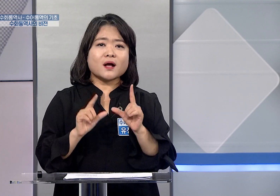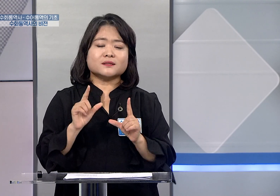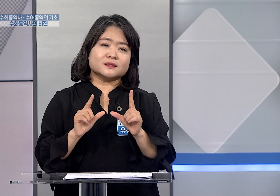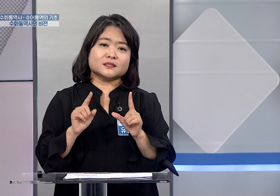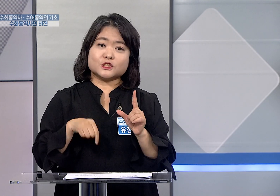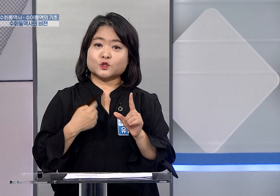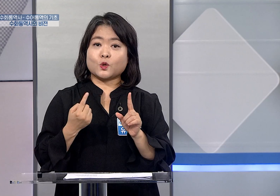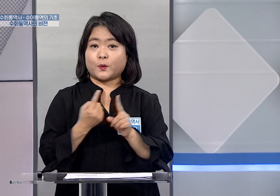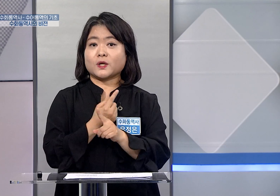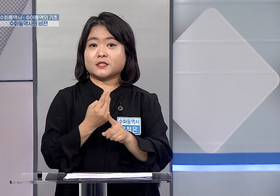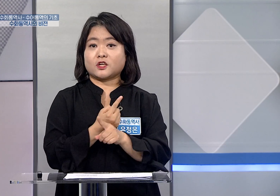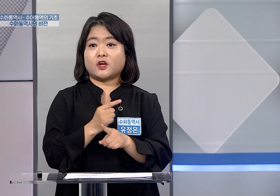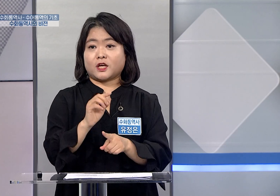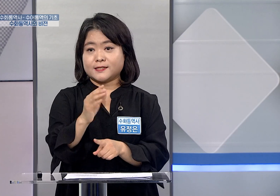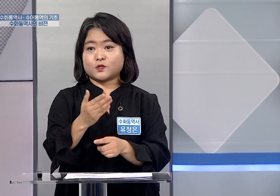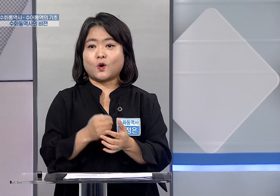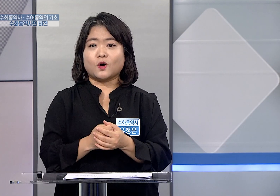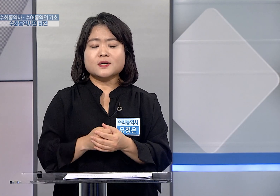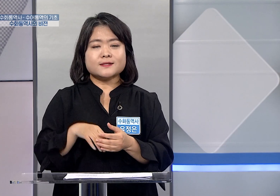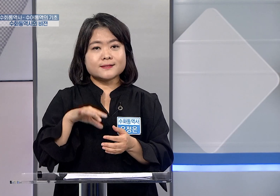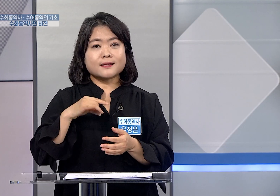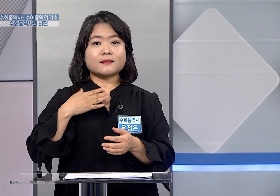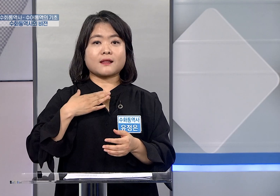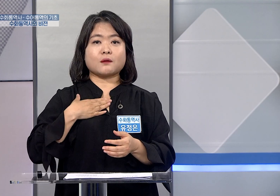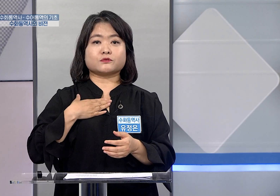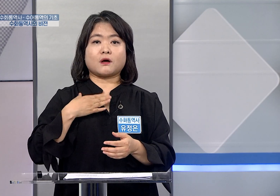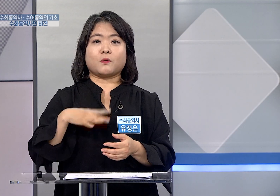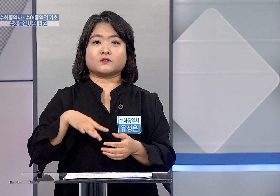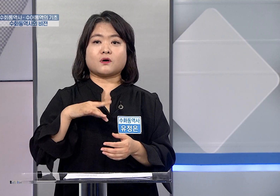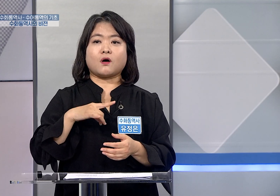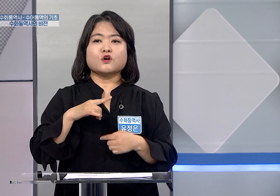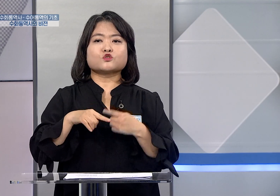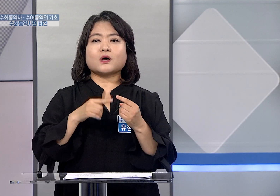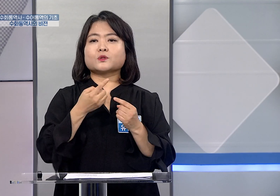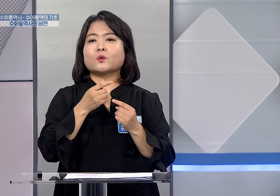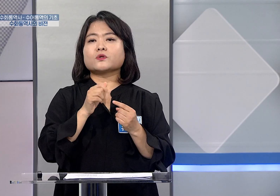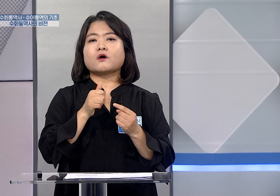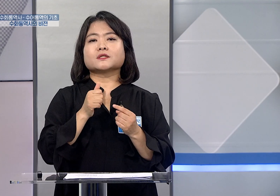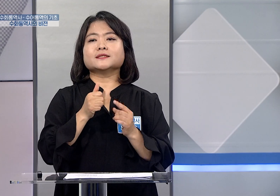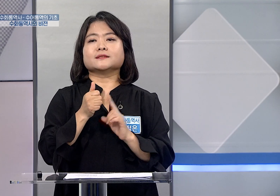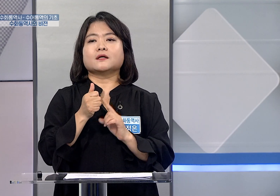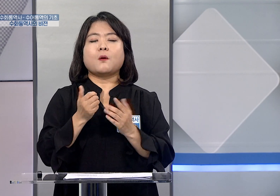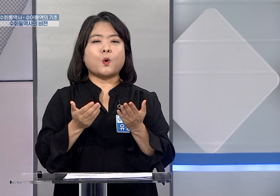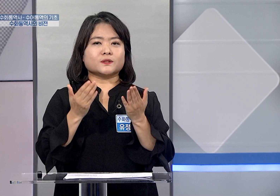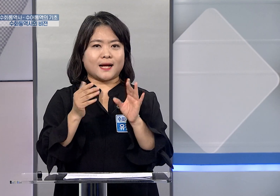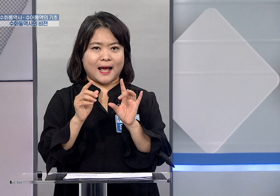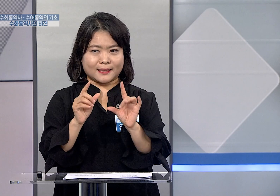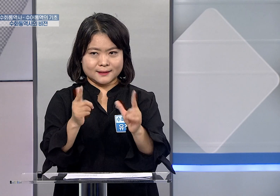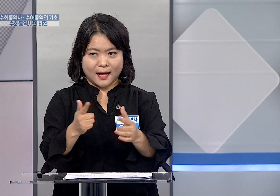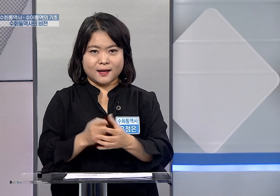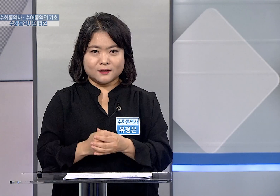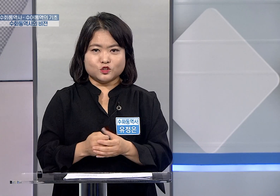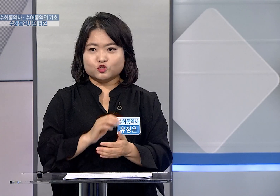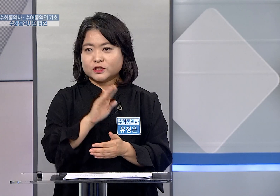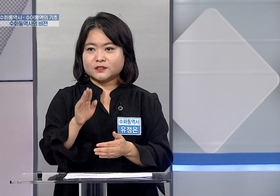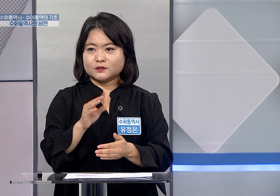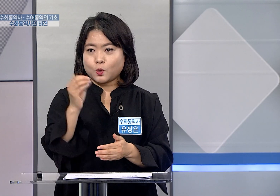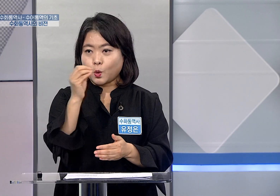상황을 스스로 변화시켜야겠지요. 일단 나부터 먼저 수화통역은 봉사가 아니다. 우리는